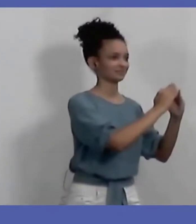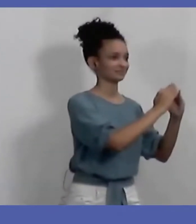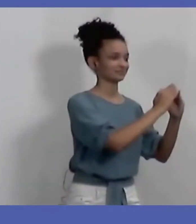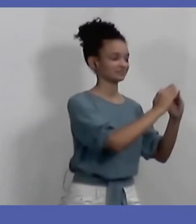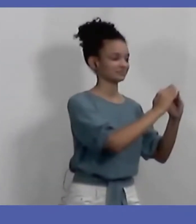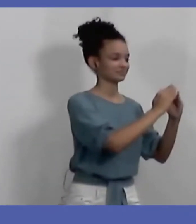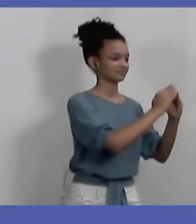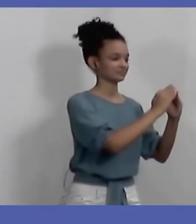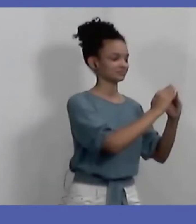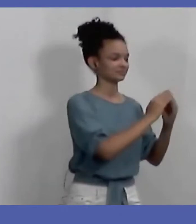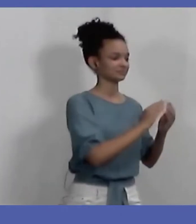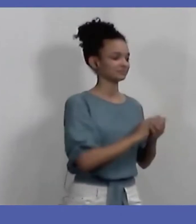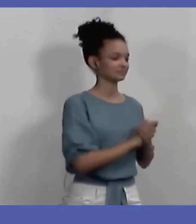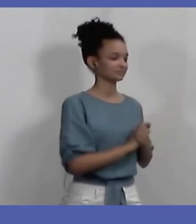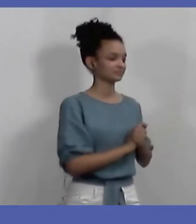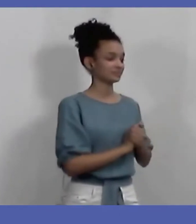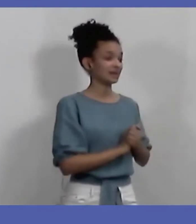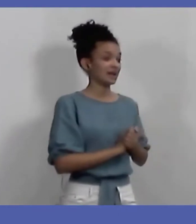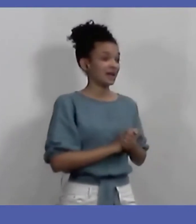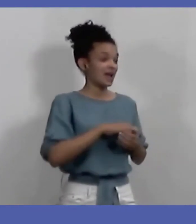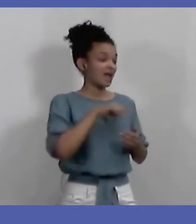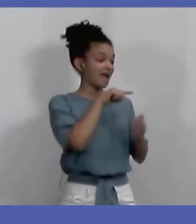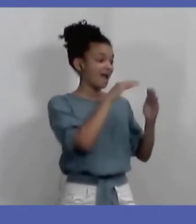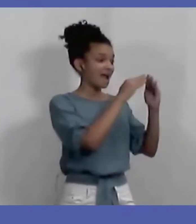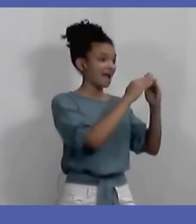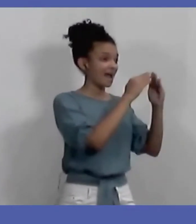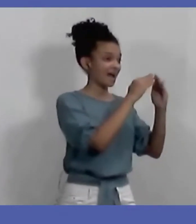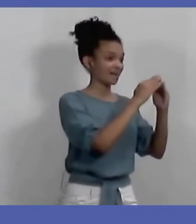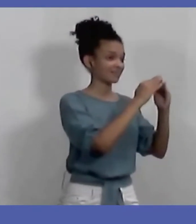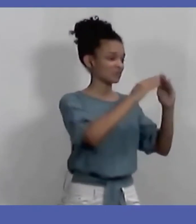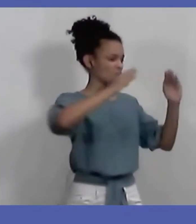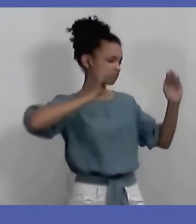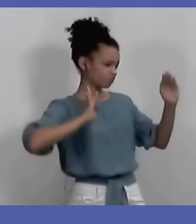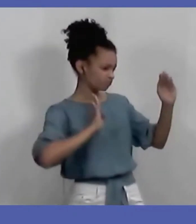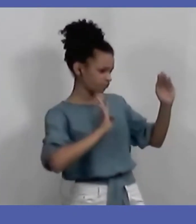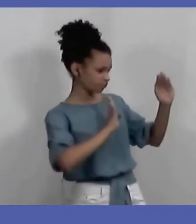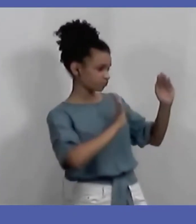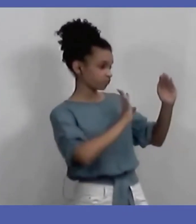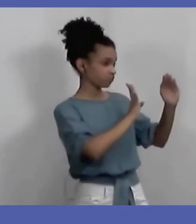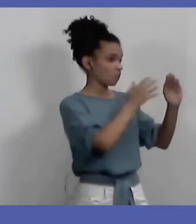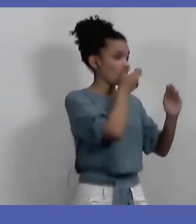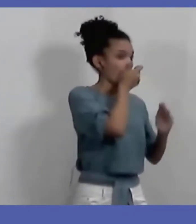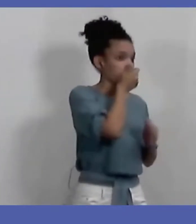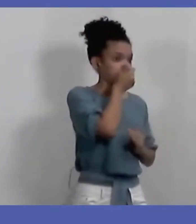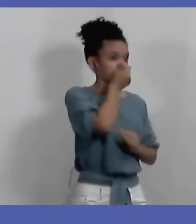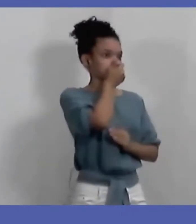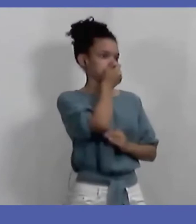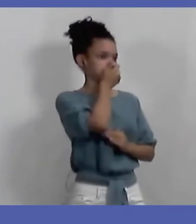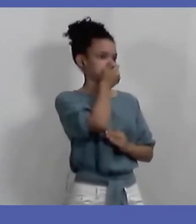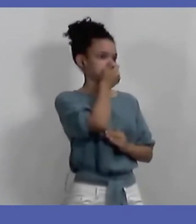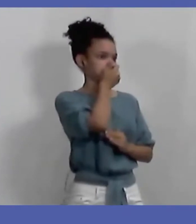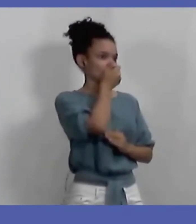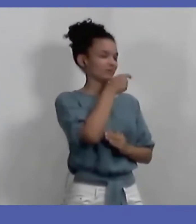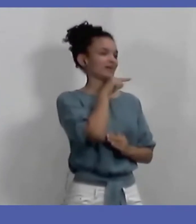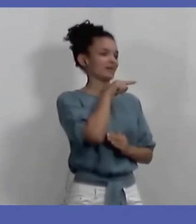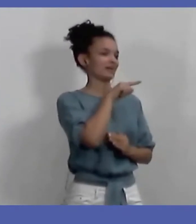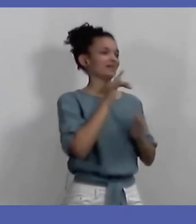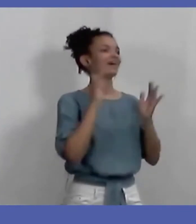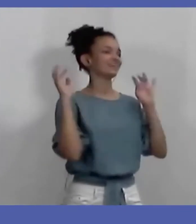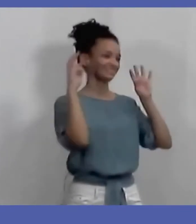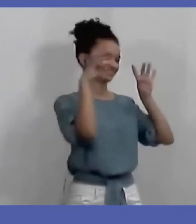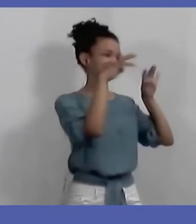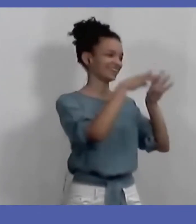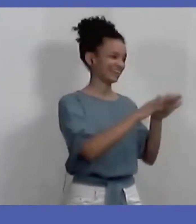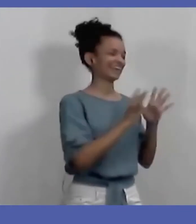eles achavam lugar, e anunciava-lhes a palavra. As pessoas